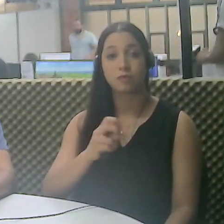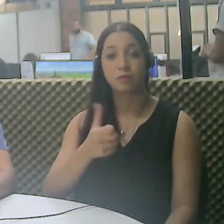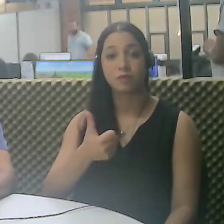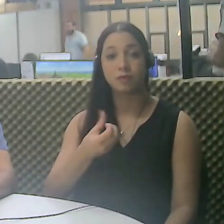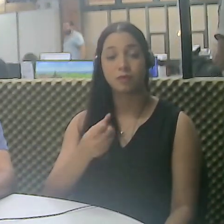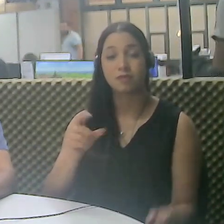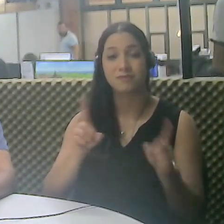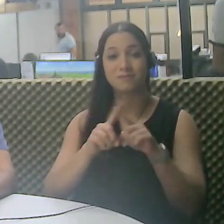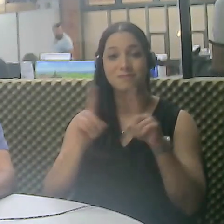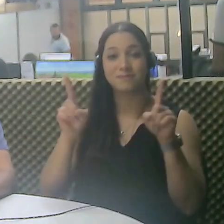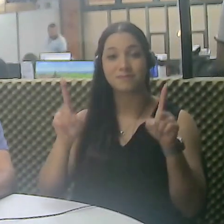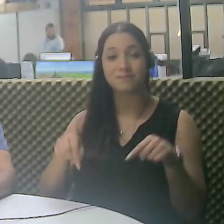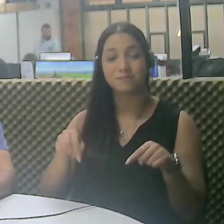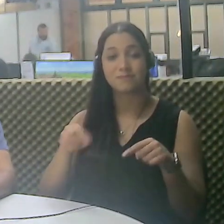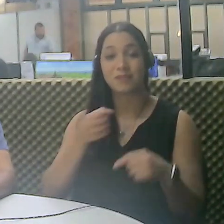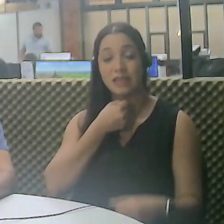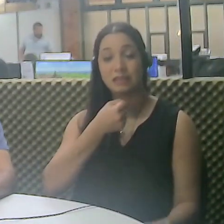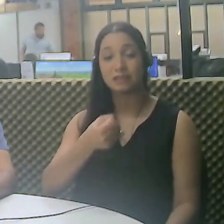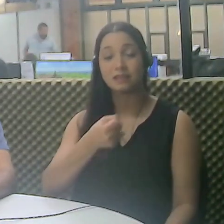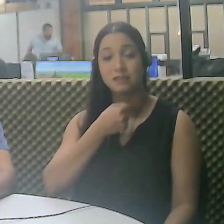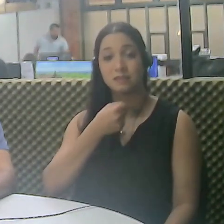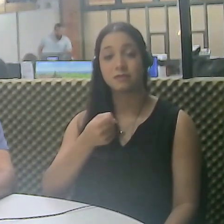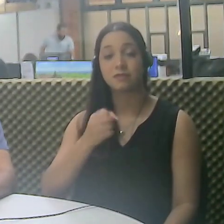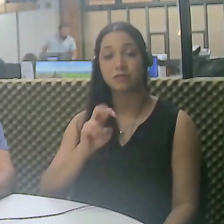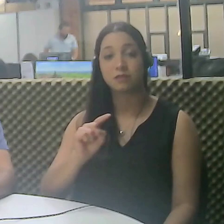11.516 trabalhadores para entrevistas e